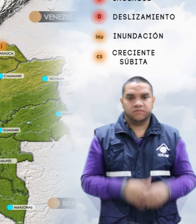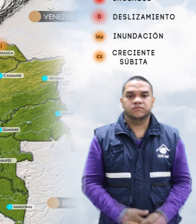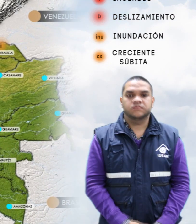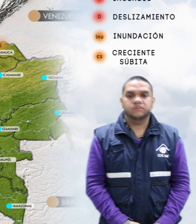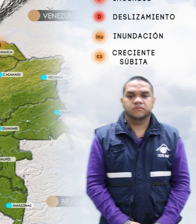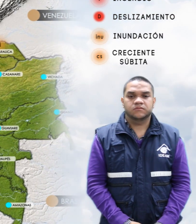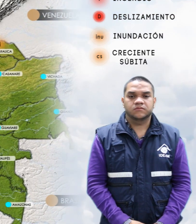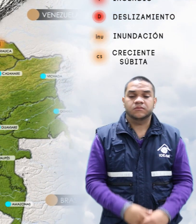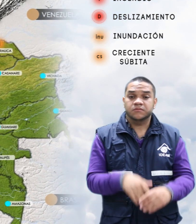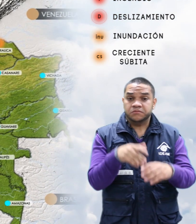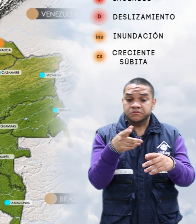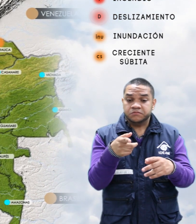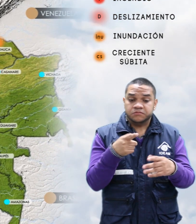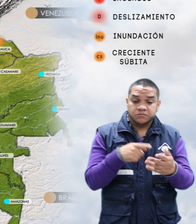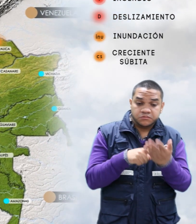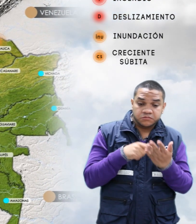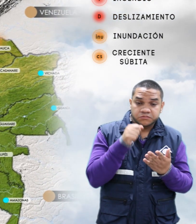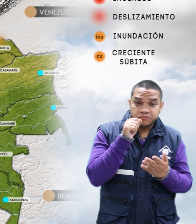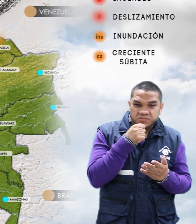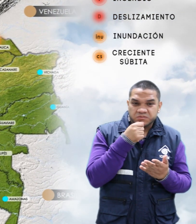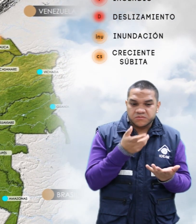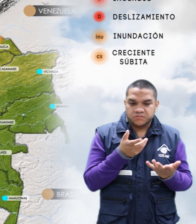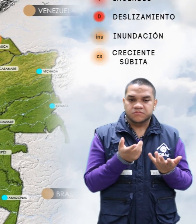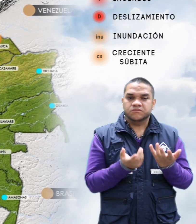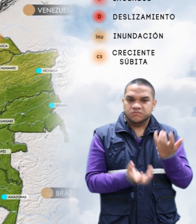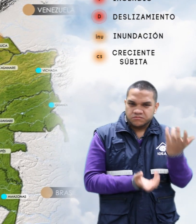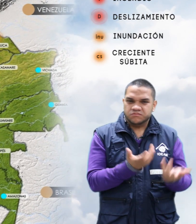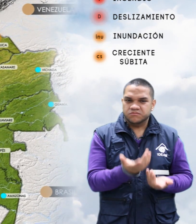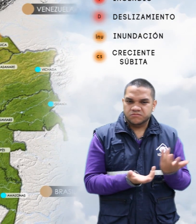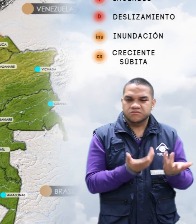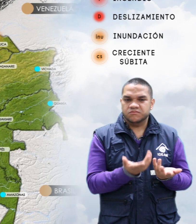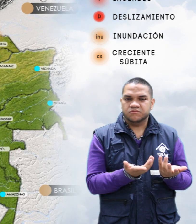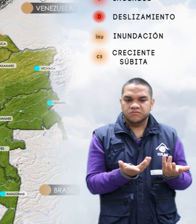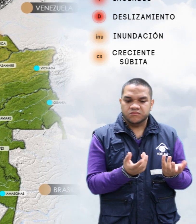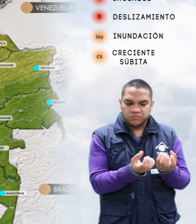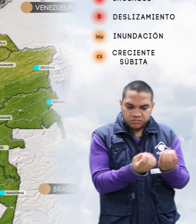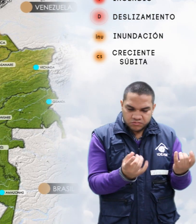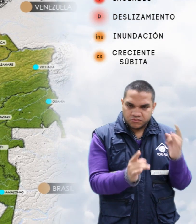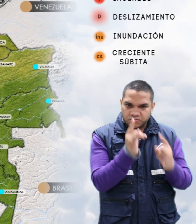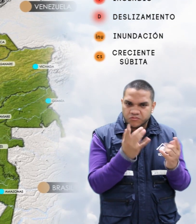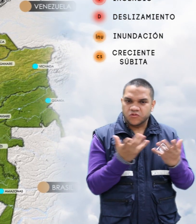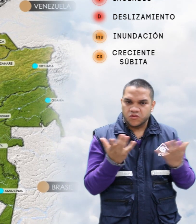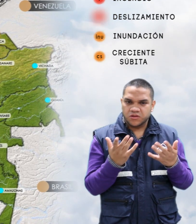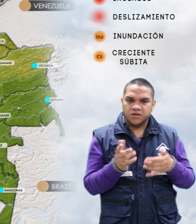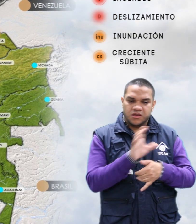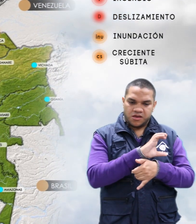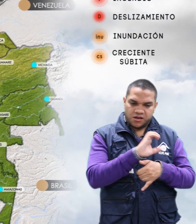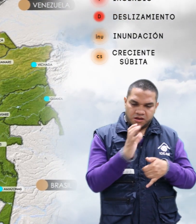Alerta naranja por probabilidad moderada de incendios de la cobertura vegetal en sectores de las regiones Caribe, Andina y